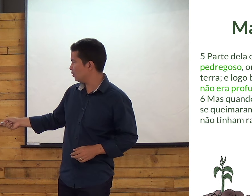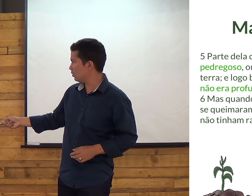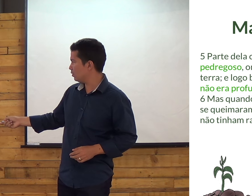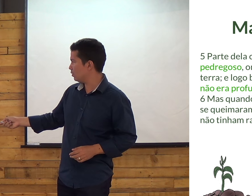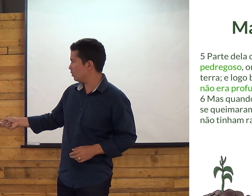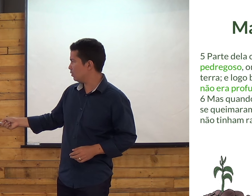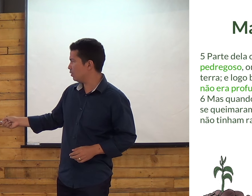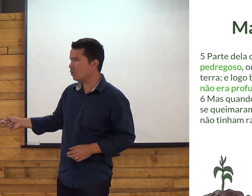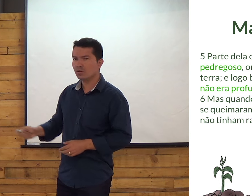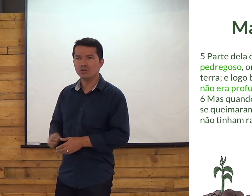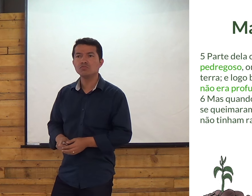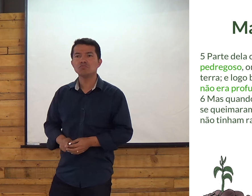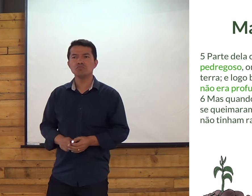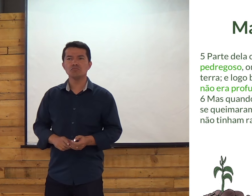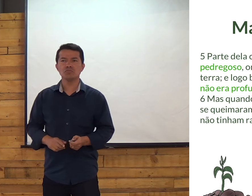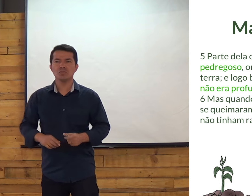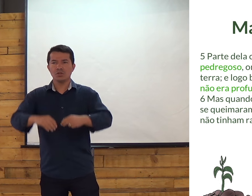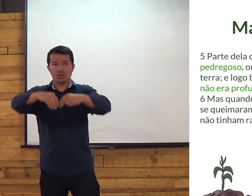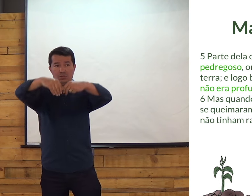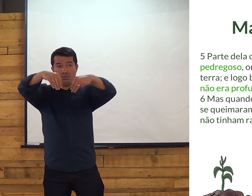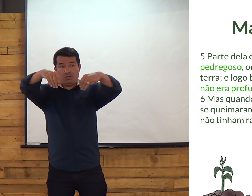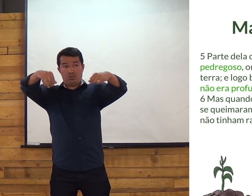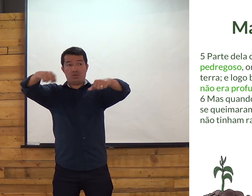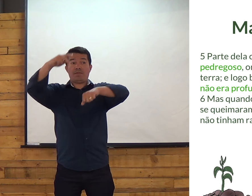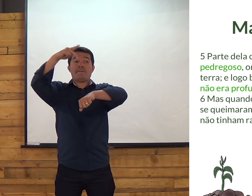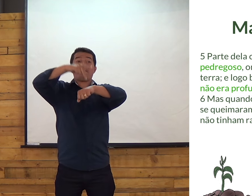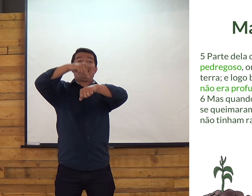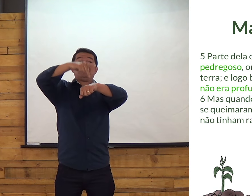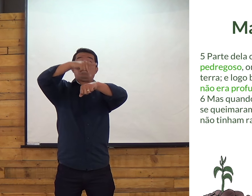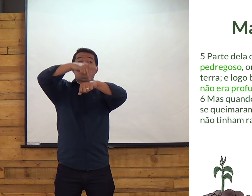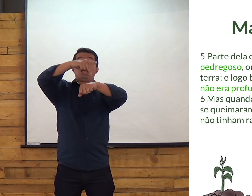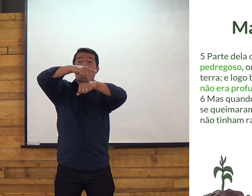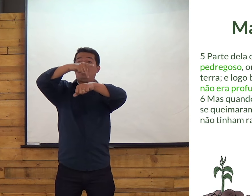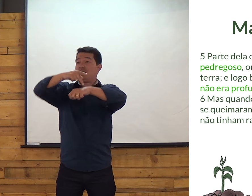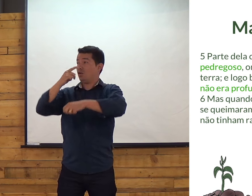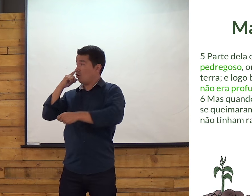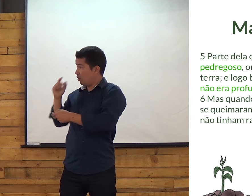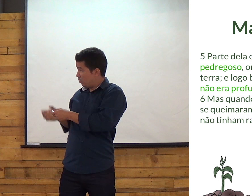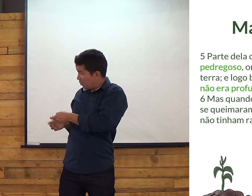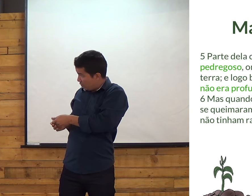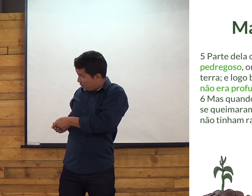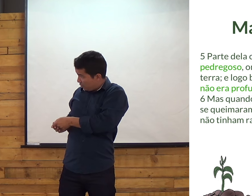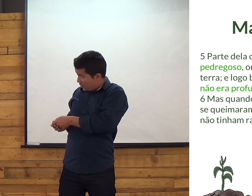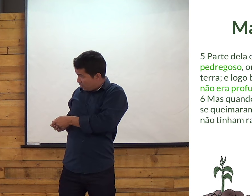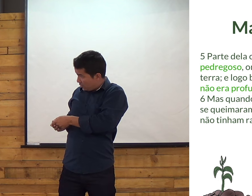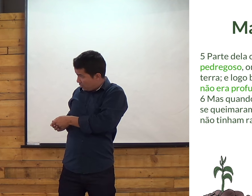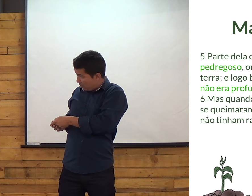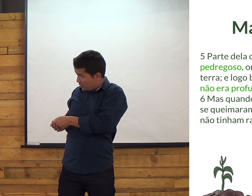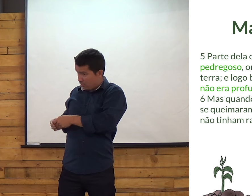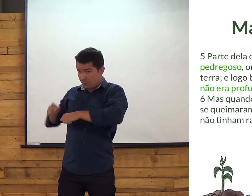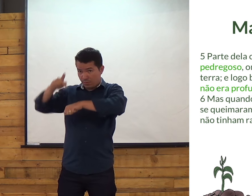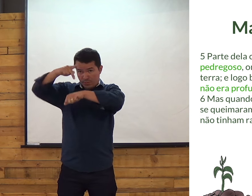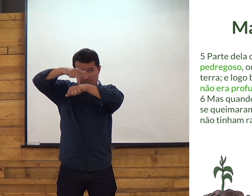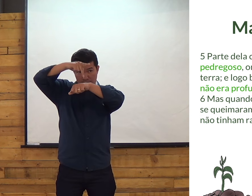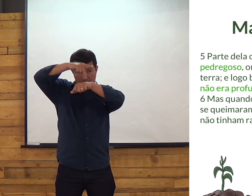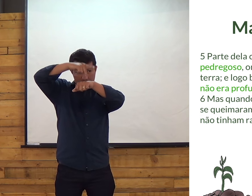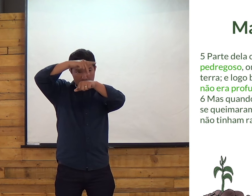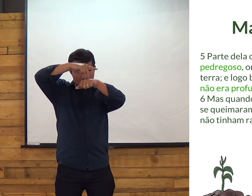terreno pedregoso. Um pouco da semente caiu ali num terreno